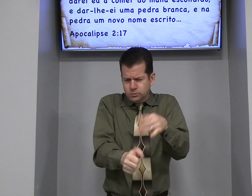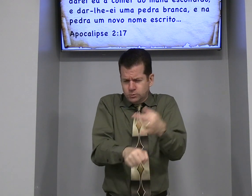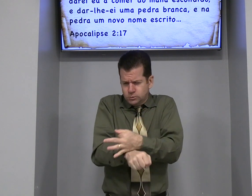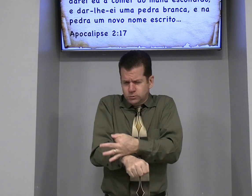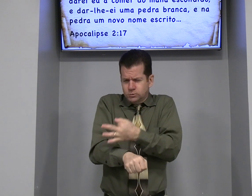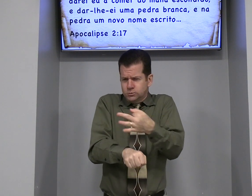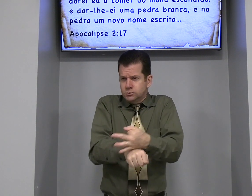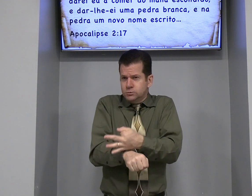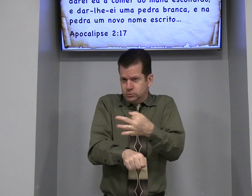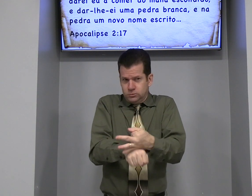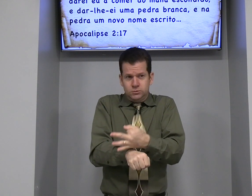darei eu a comer